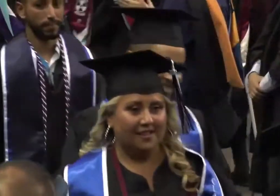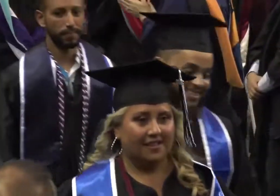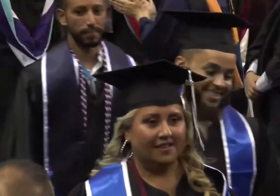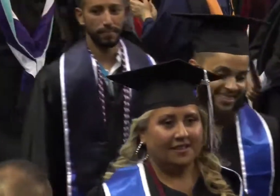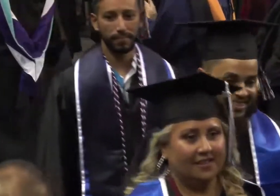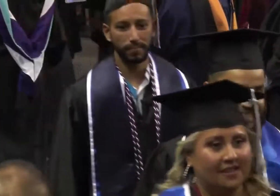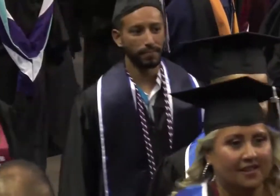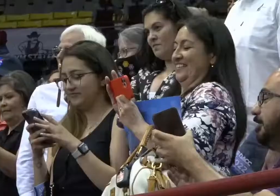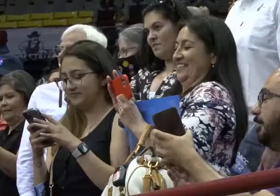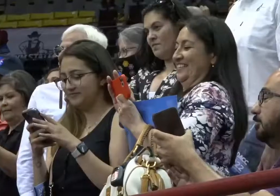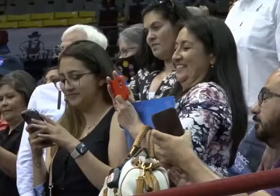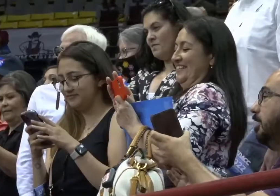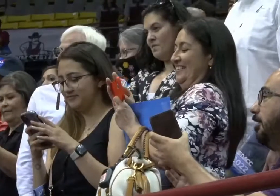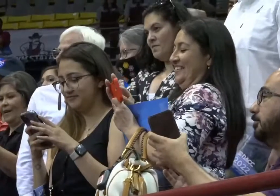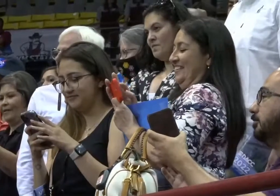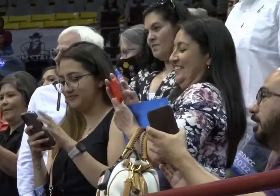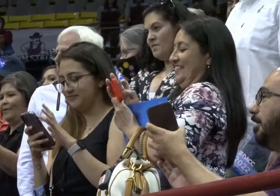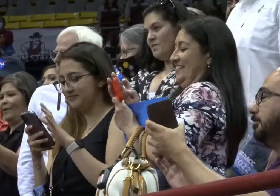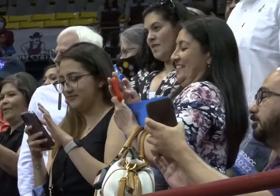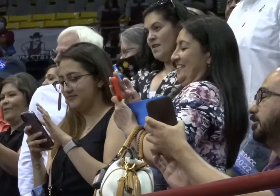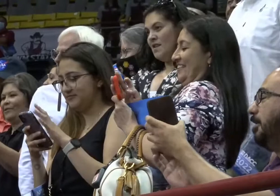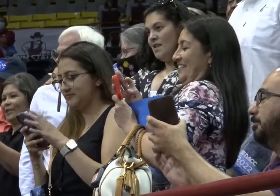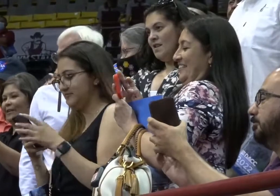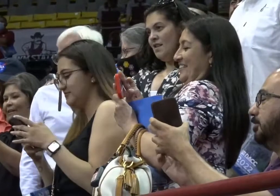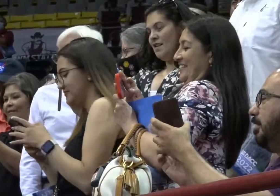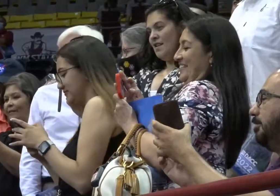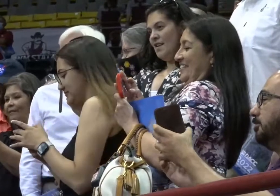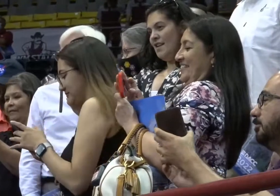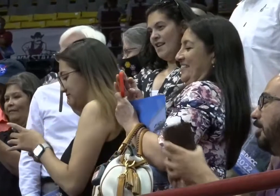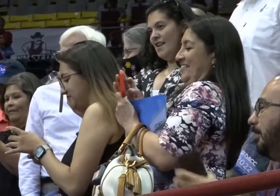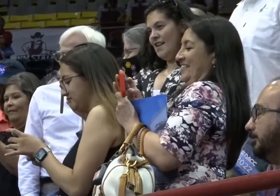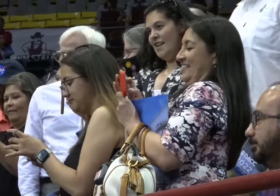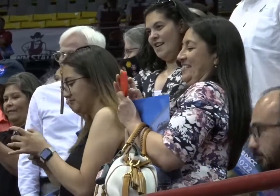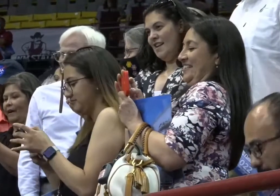Virgen de Guadalupe, ay, ay, ay, ay,